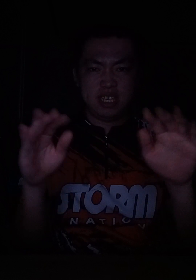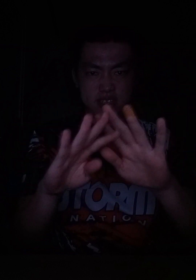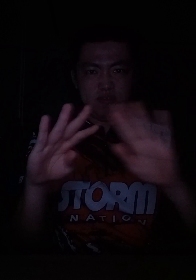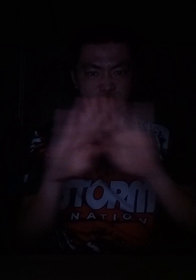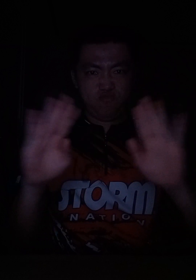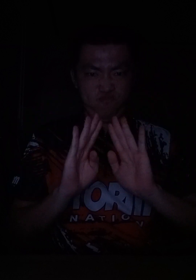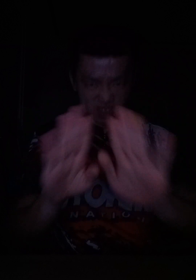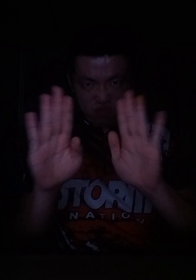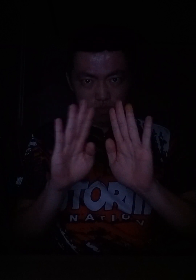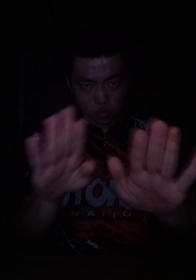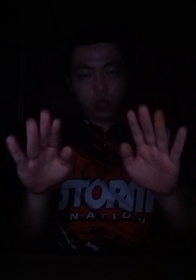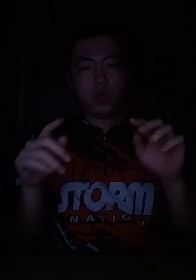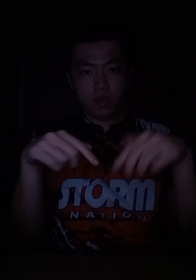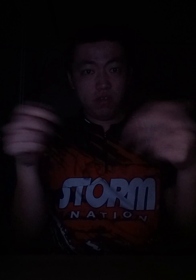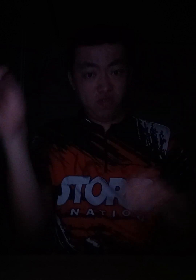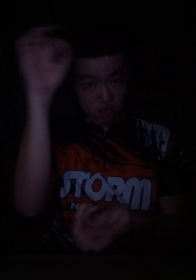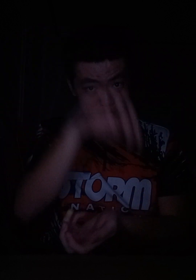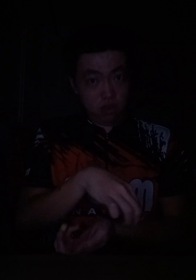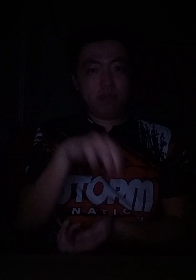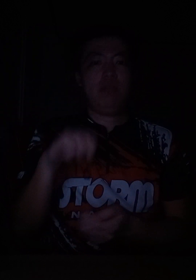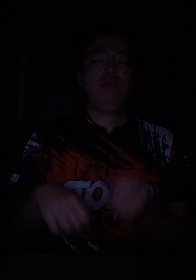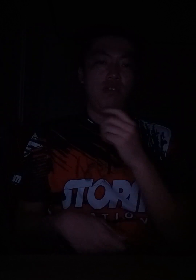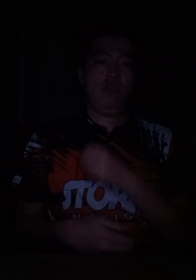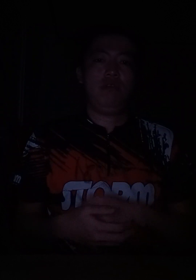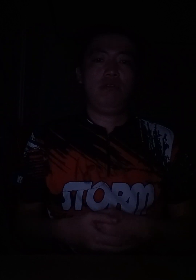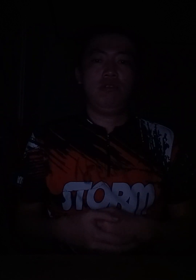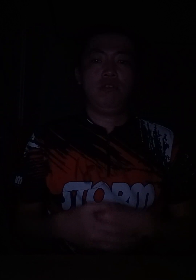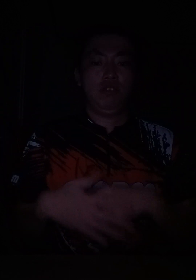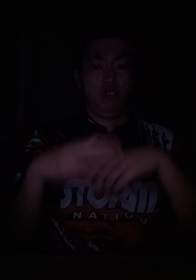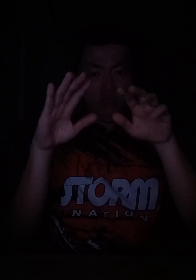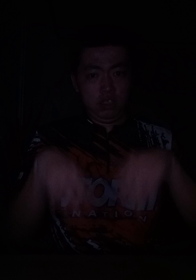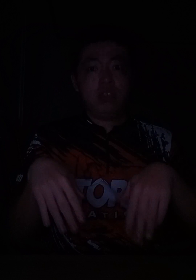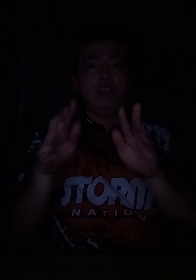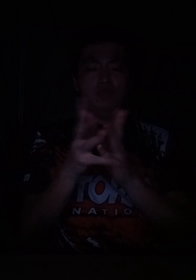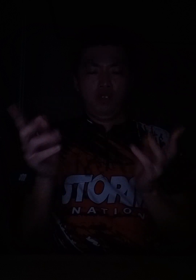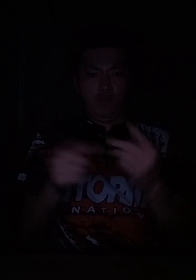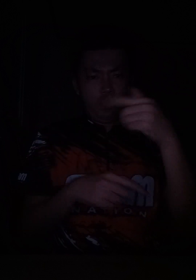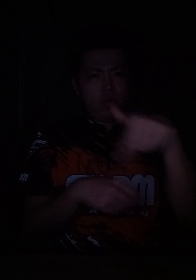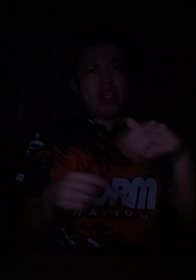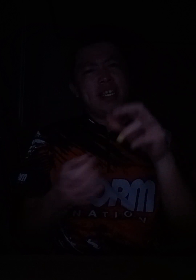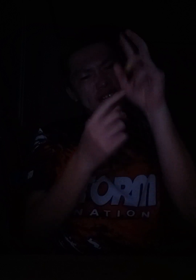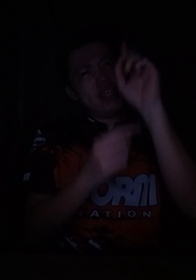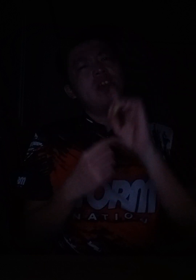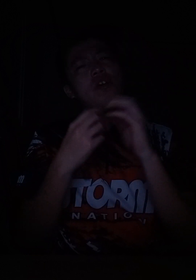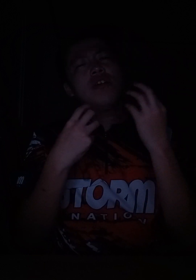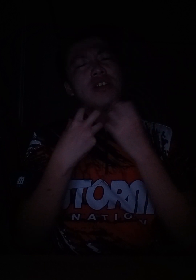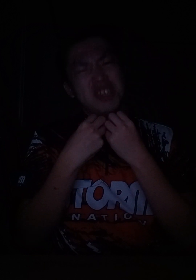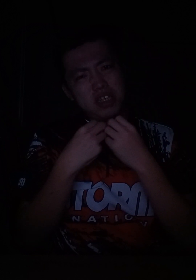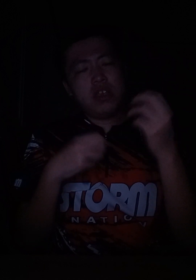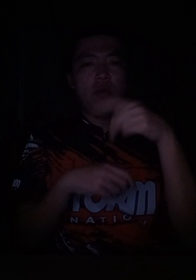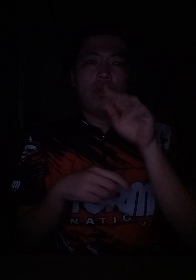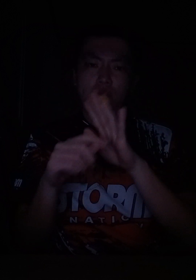승강기 문을 밀치고 재빨리 뛰어내렸기 망정이지 자칫 승강기와 건물 천장 사이에 껴 큰 사고가 날